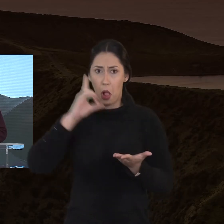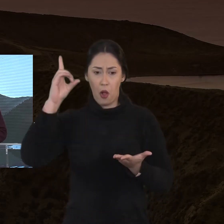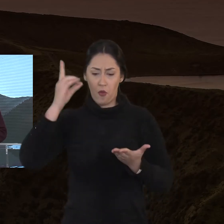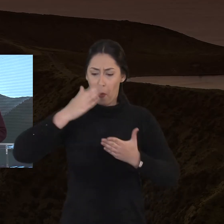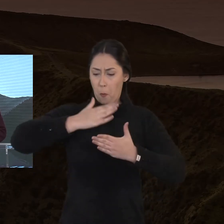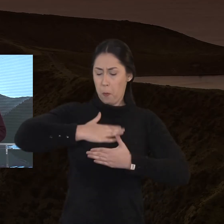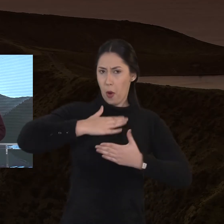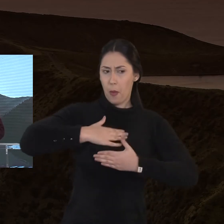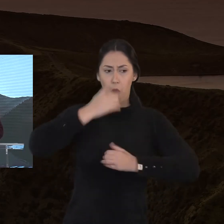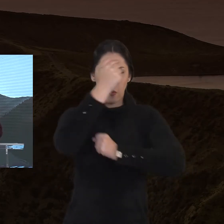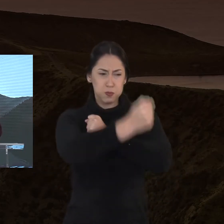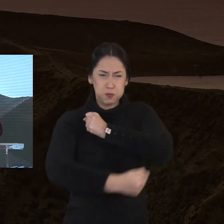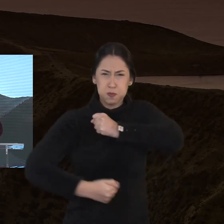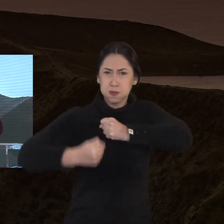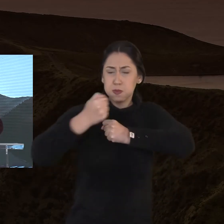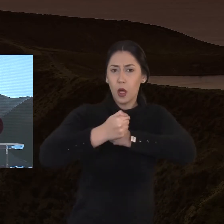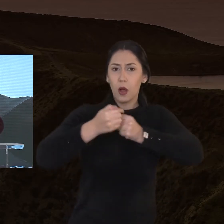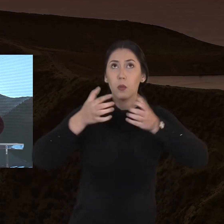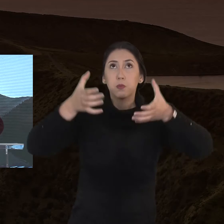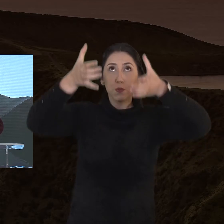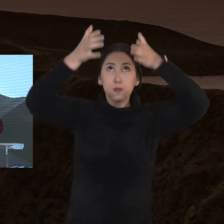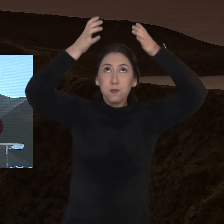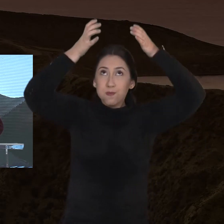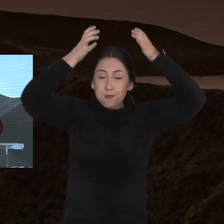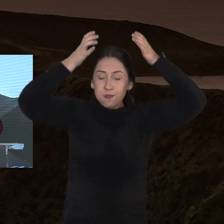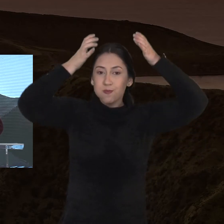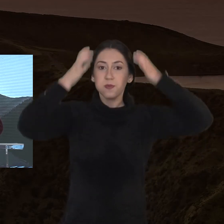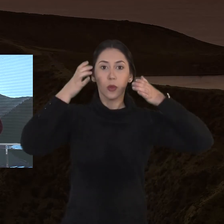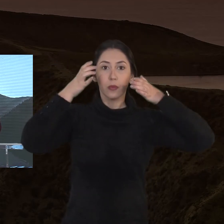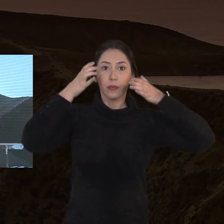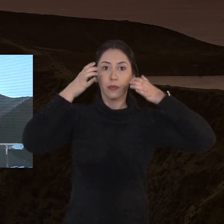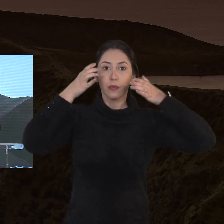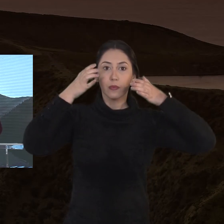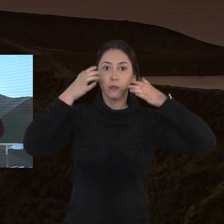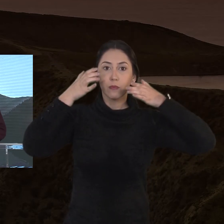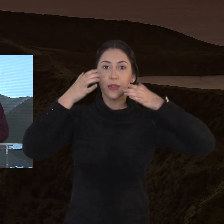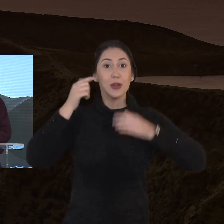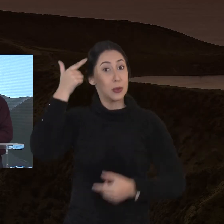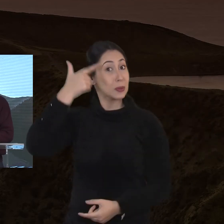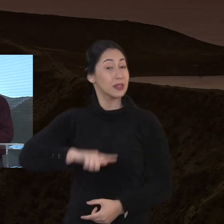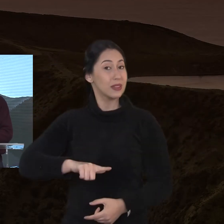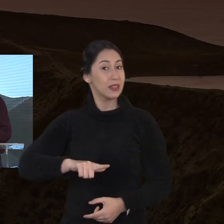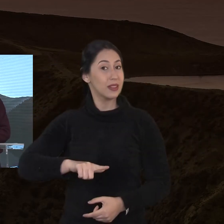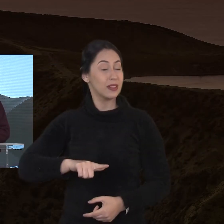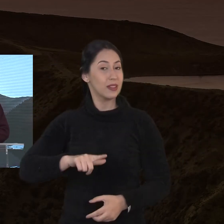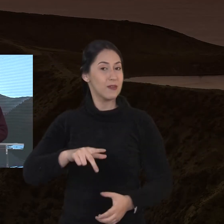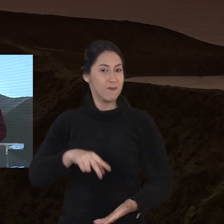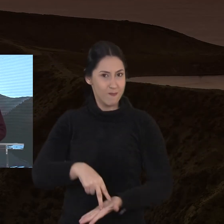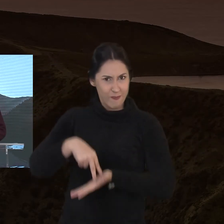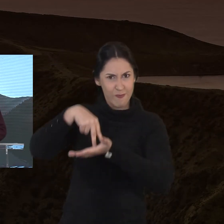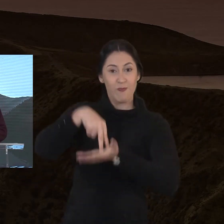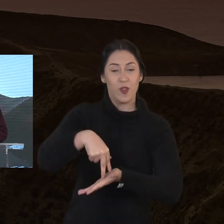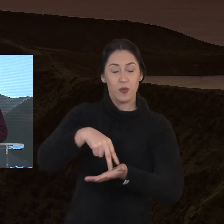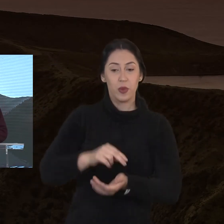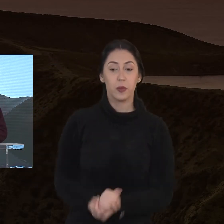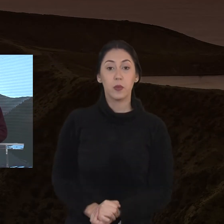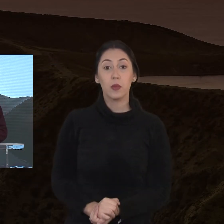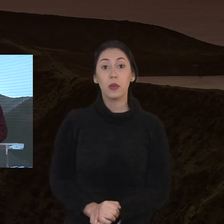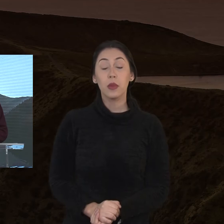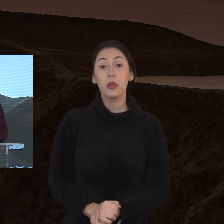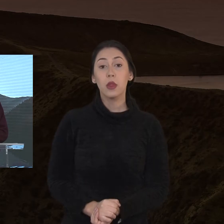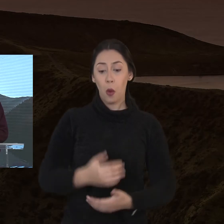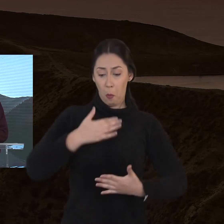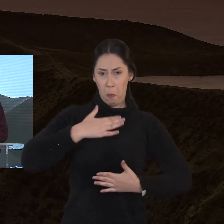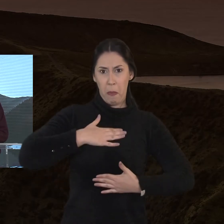resistir no dia mau aqui é toda armadura de deus portanto tomai a palavra que é voz essa